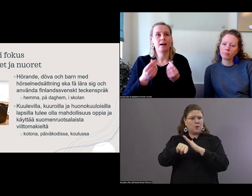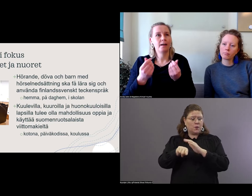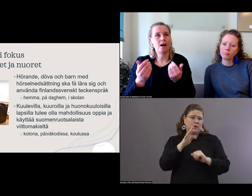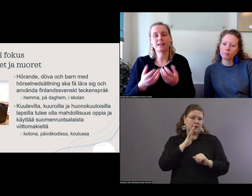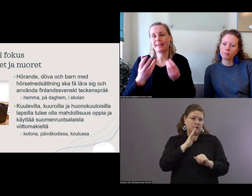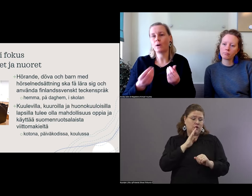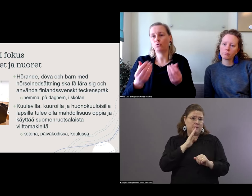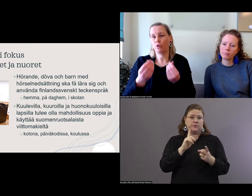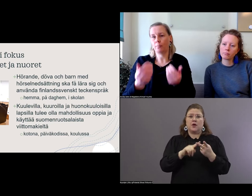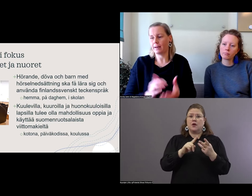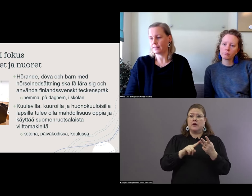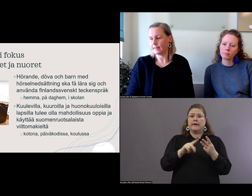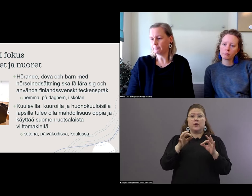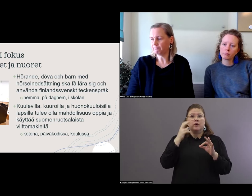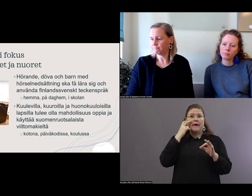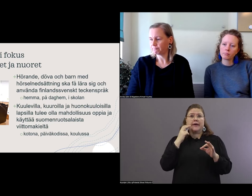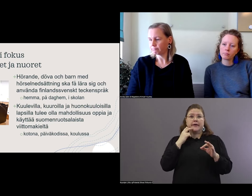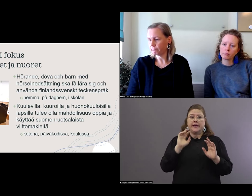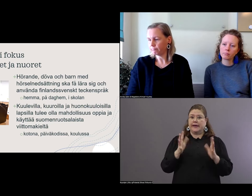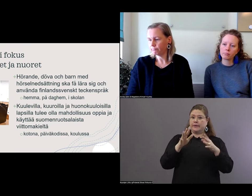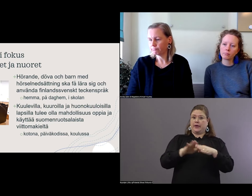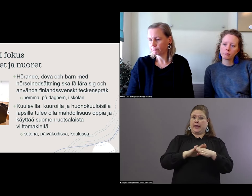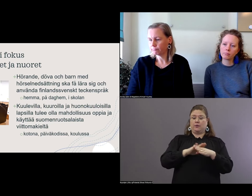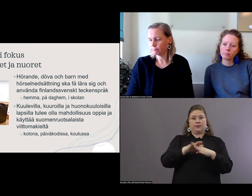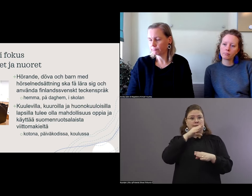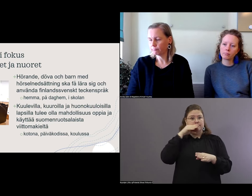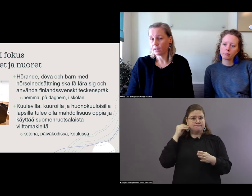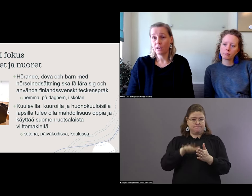sen arkikäyttöön pääsee.